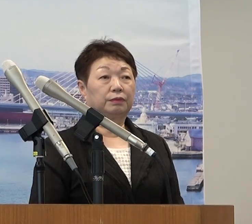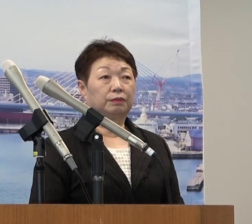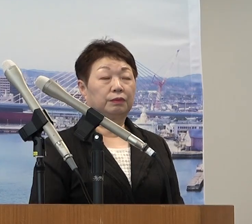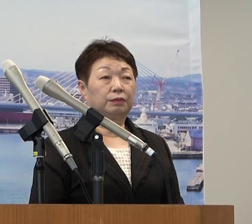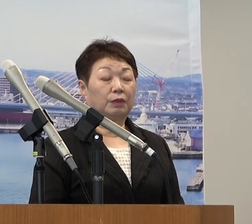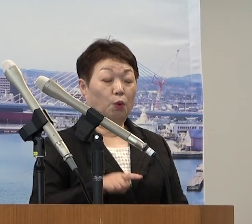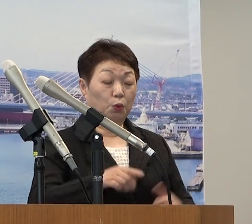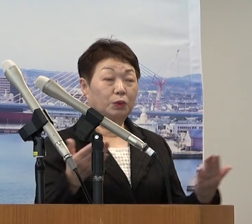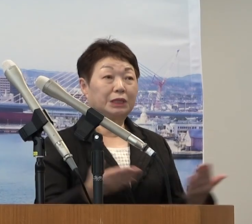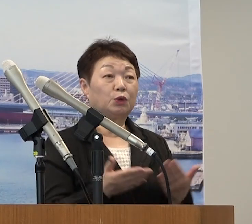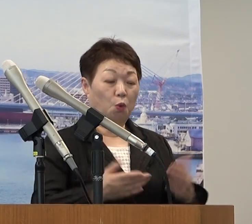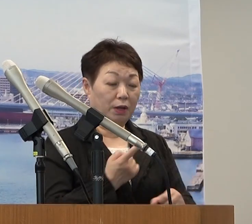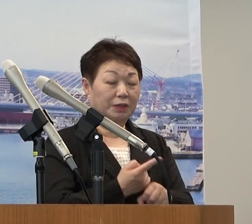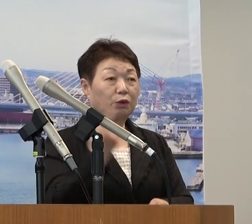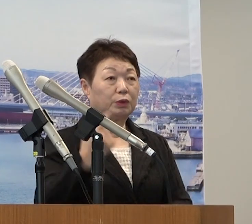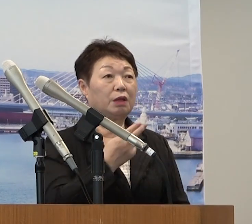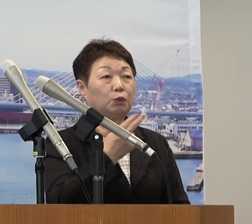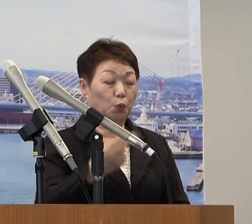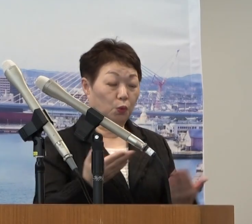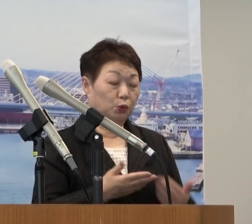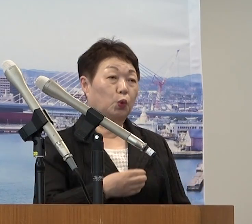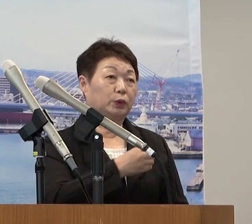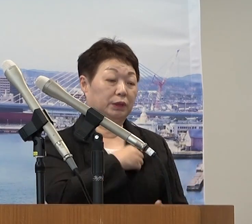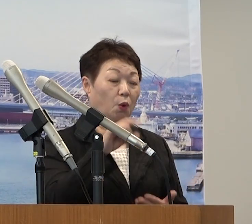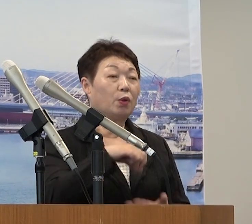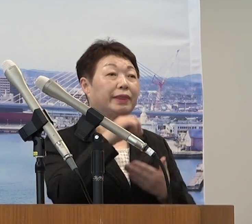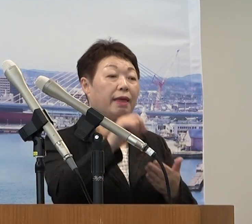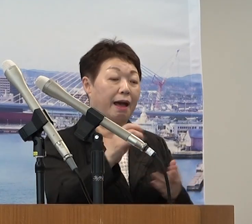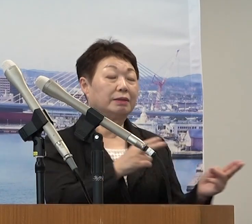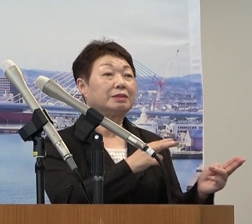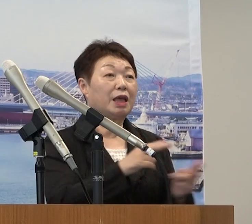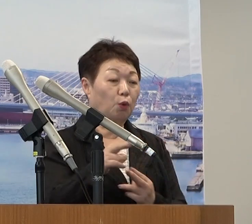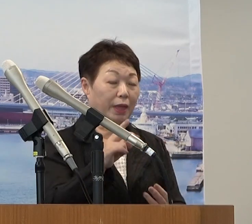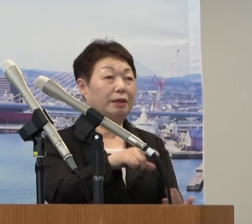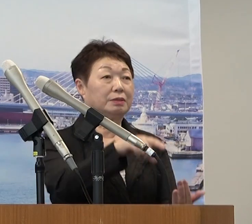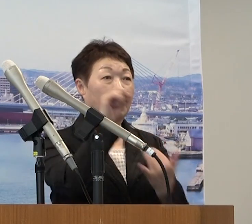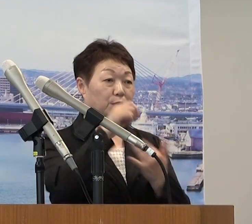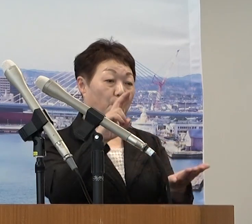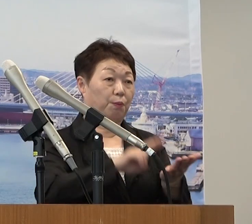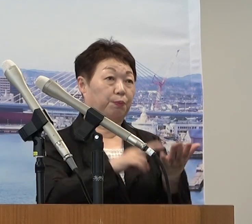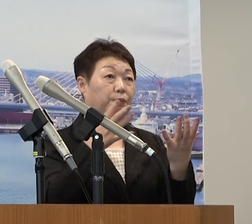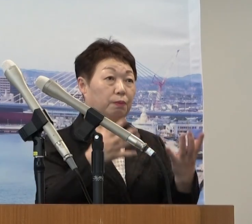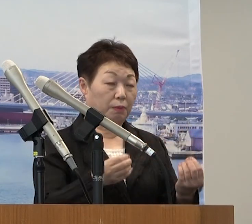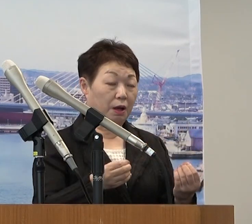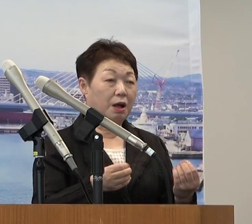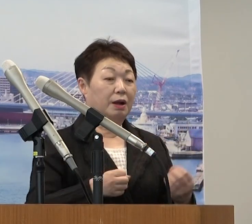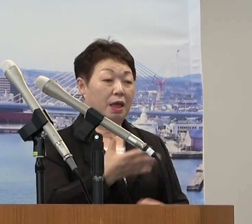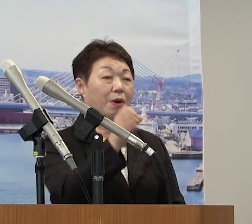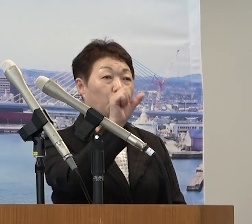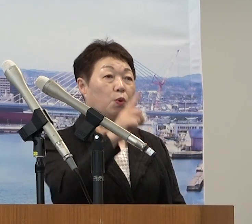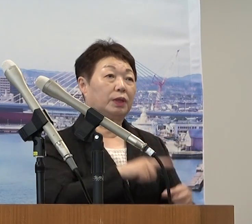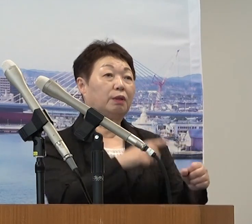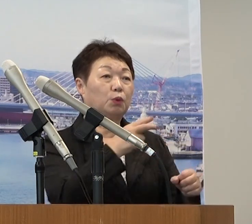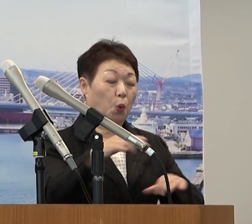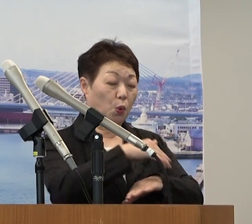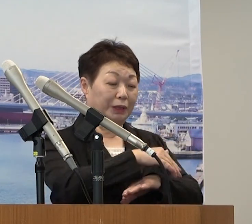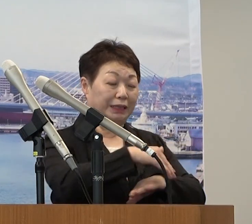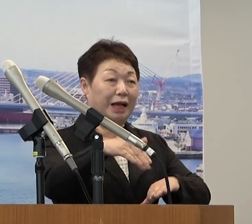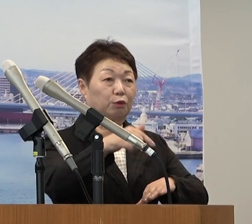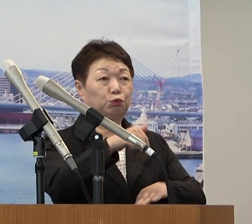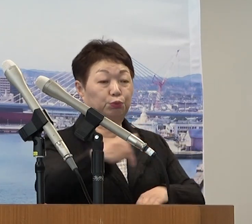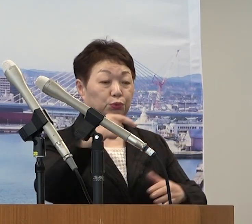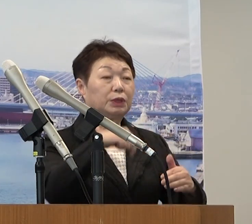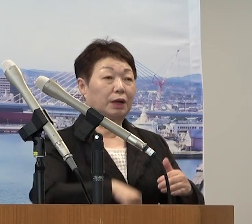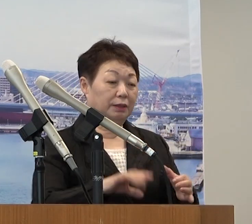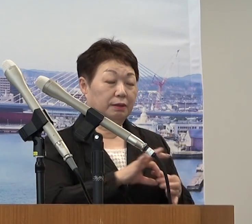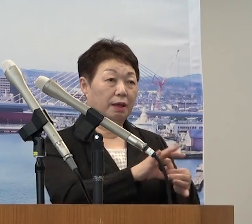本事業は昨年度の職員提案制度で採用されたものではありまして、今年度新たに企画部内に